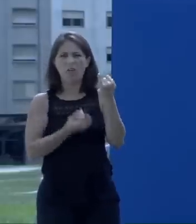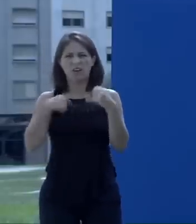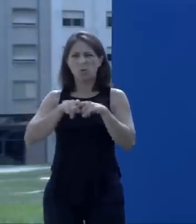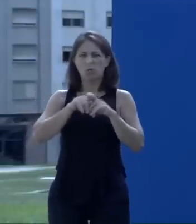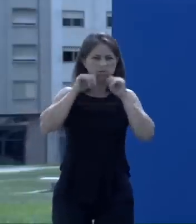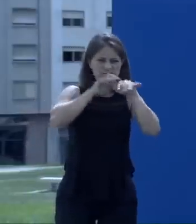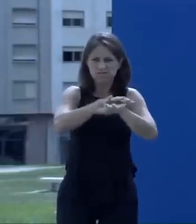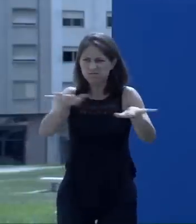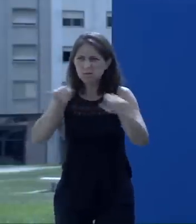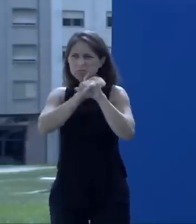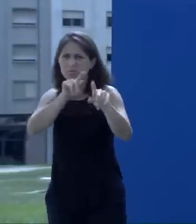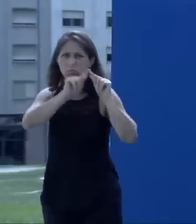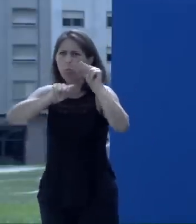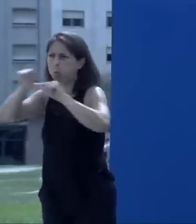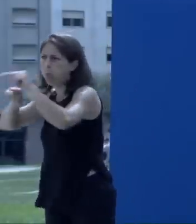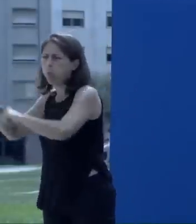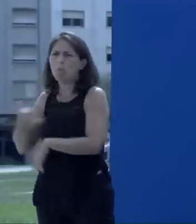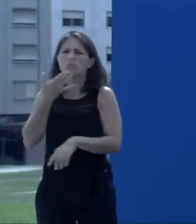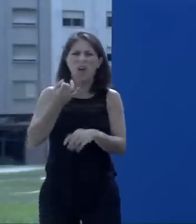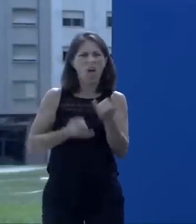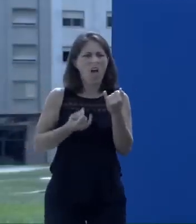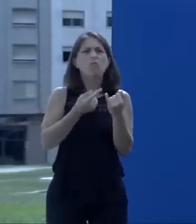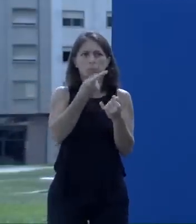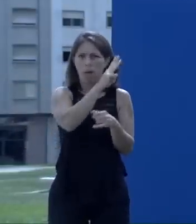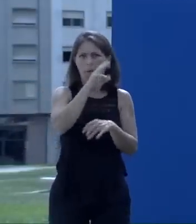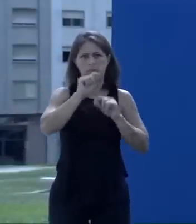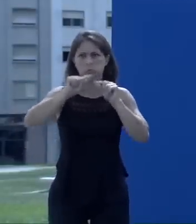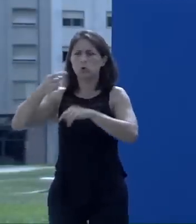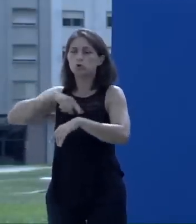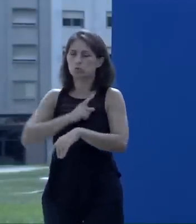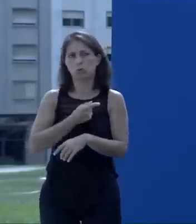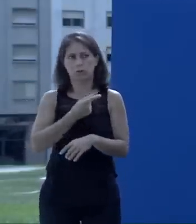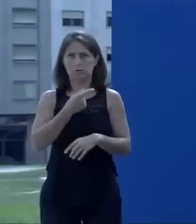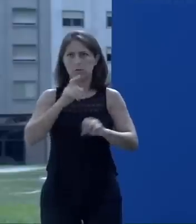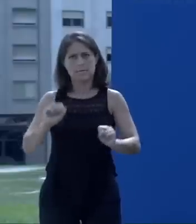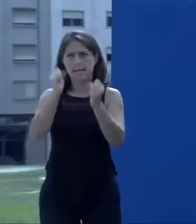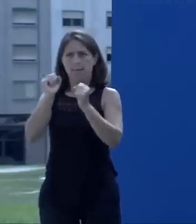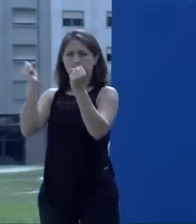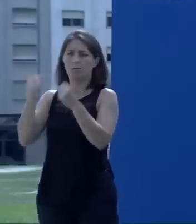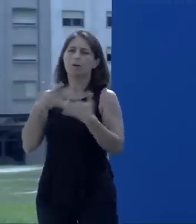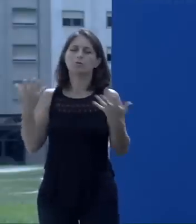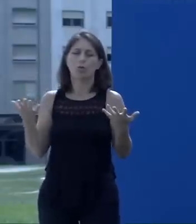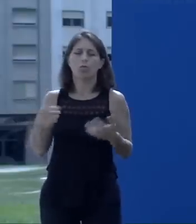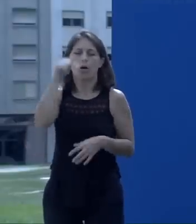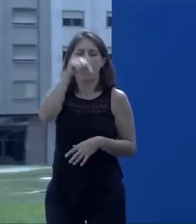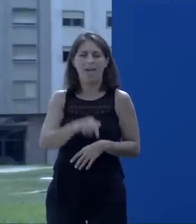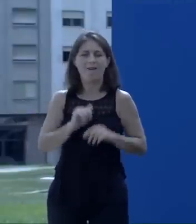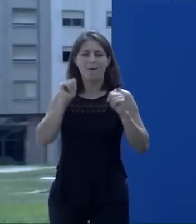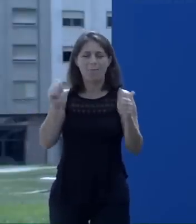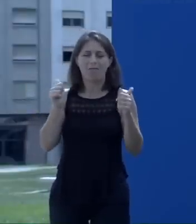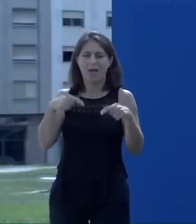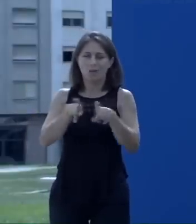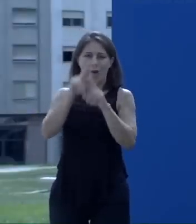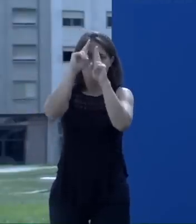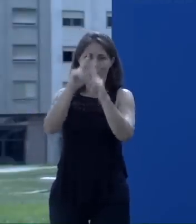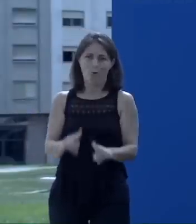foron 7 anos de plagas populares que queremos superar. Por iso é unha honra empezar hoxe aquí con vos este periplo.